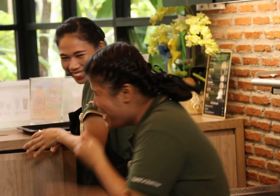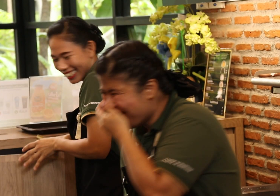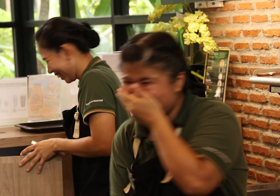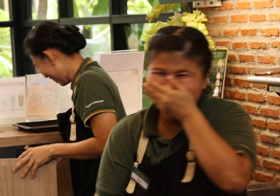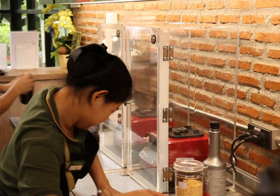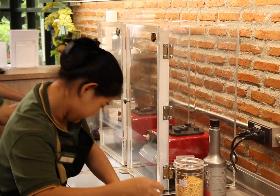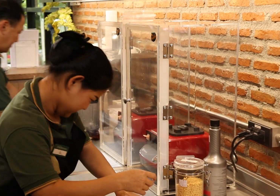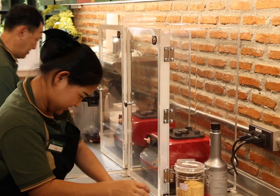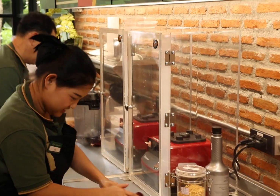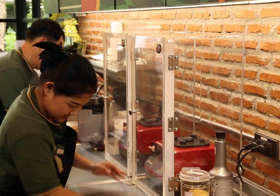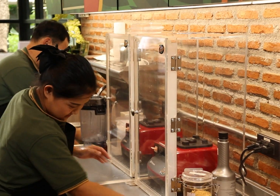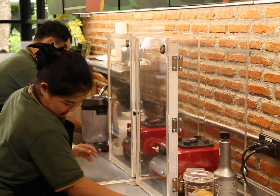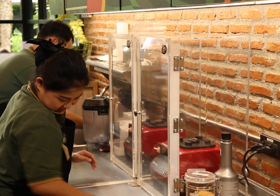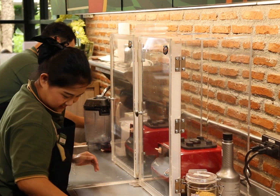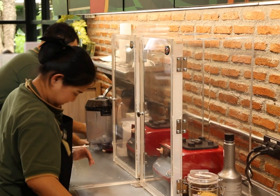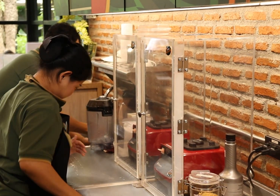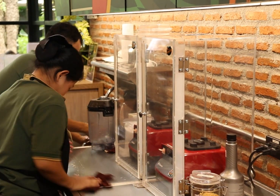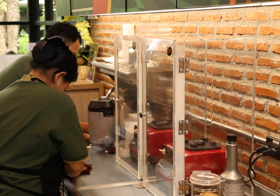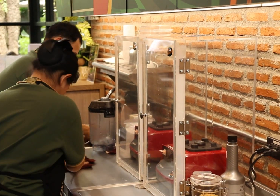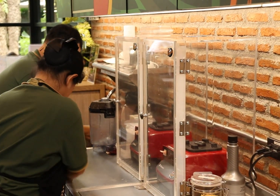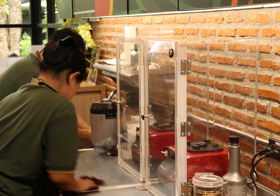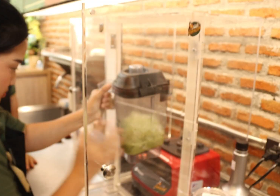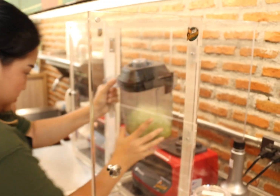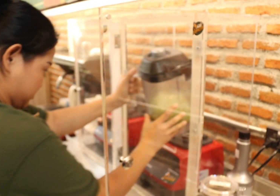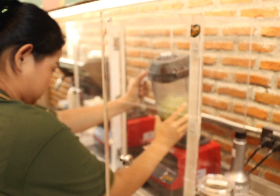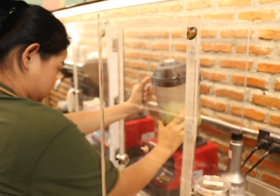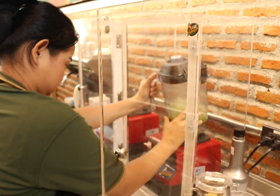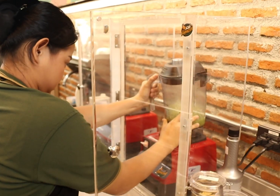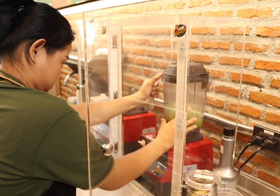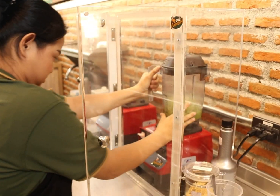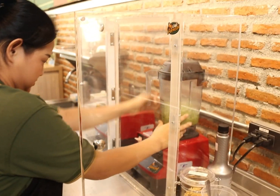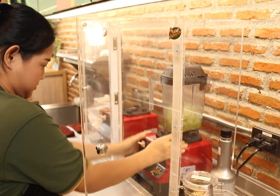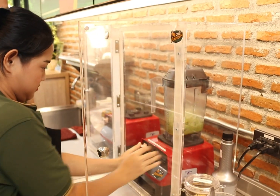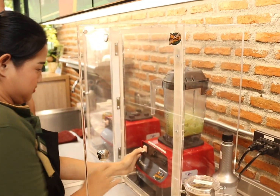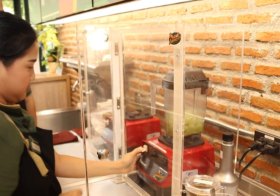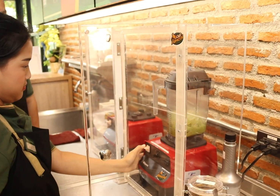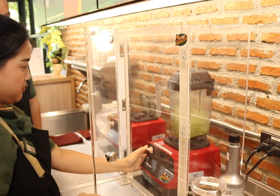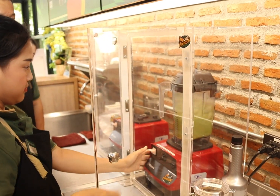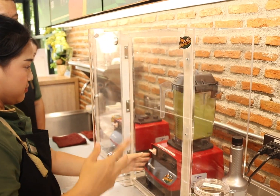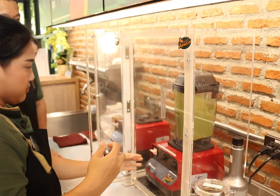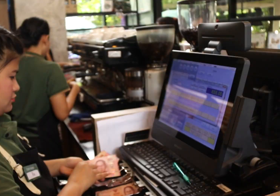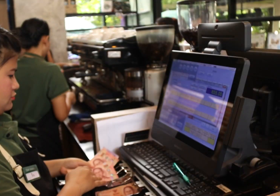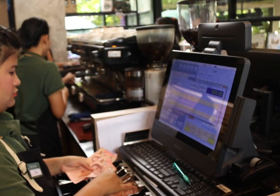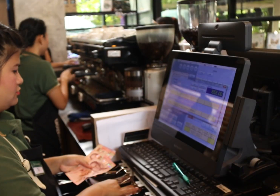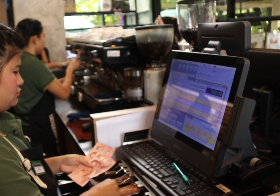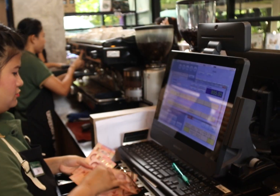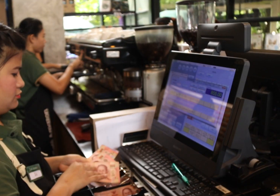จริงรู้สึกว่าการทำงานที่นี่เนี่ยทำให้มีความสุขนะคะสนุกมากก็ต้องขอบคุณโอกาสที่คาเฟ่